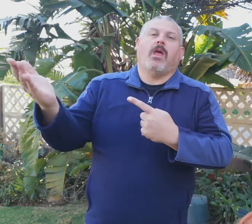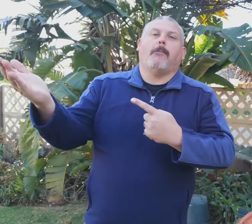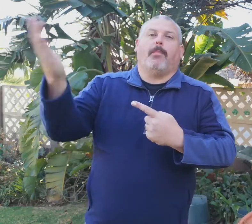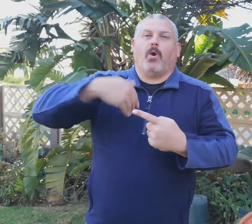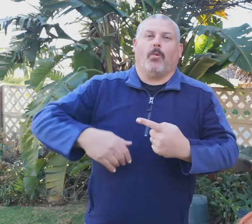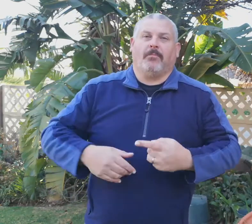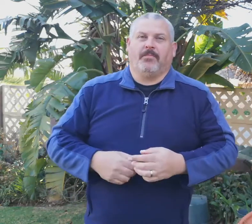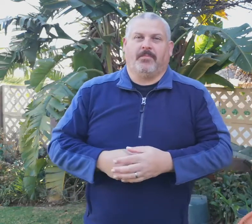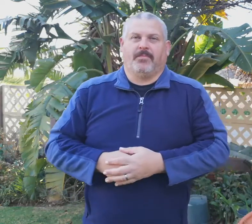by hom.